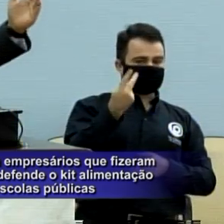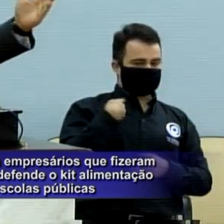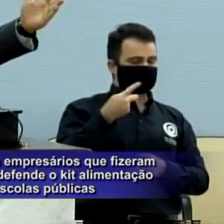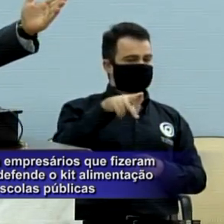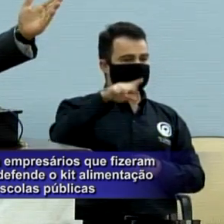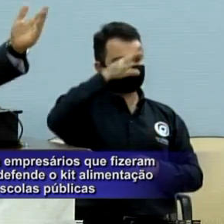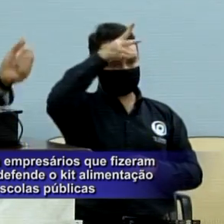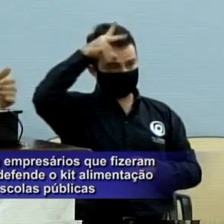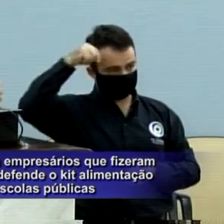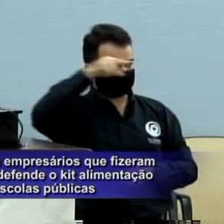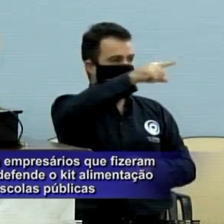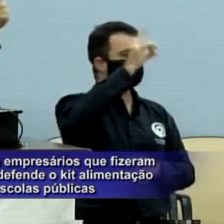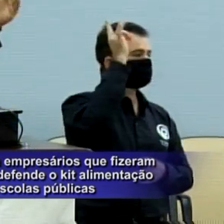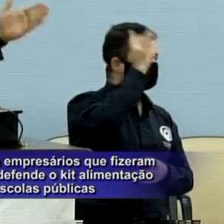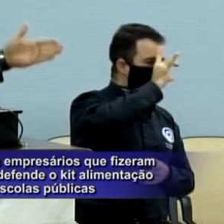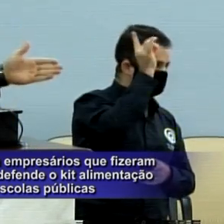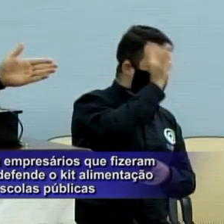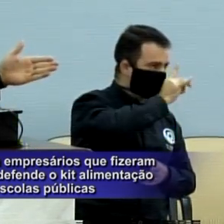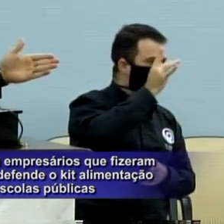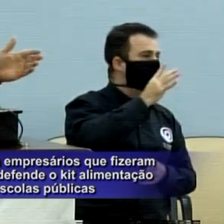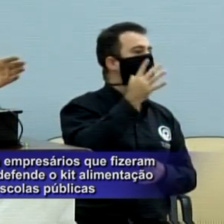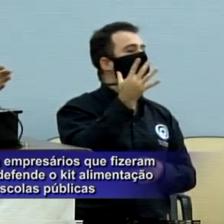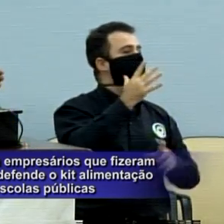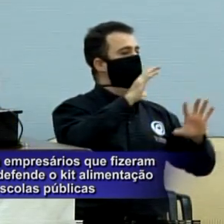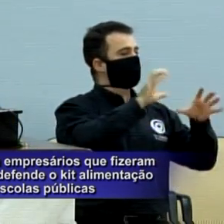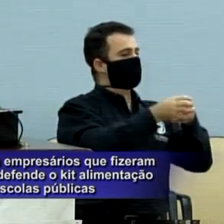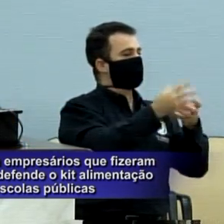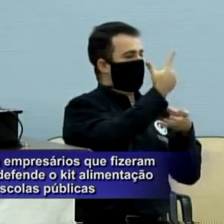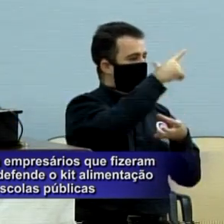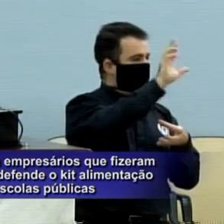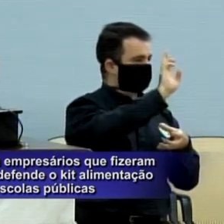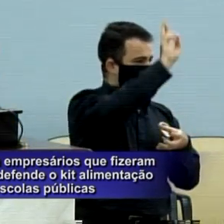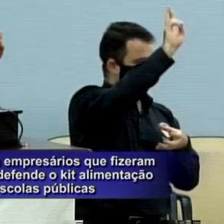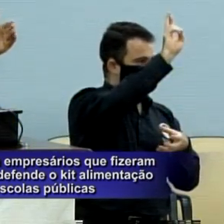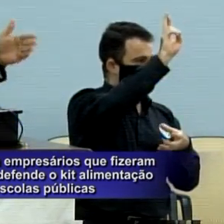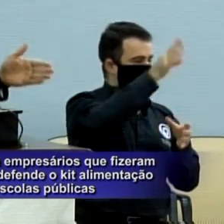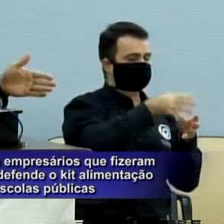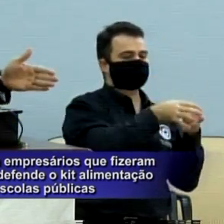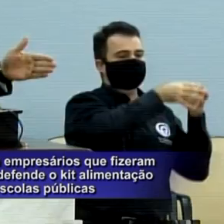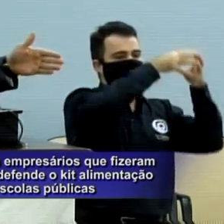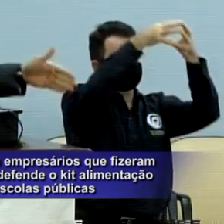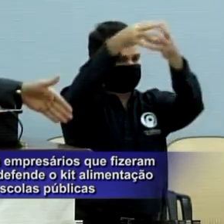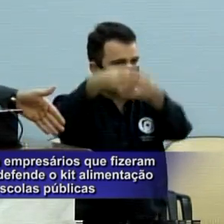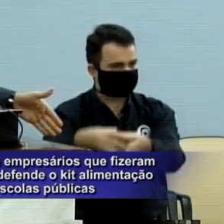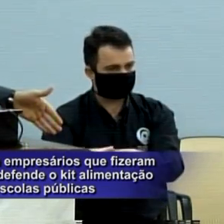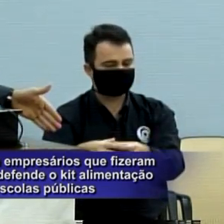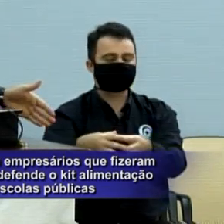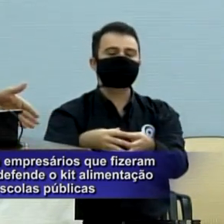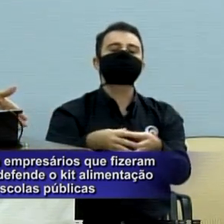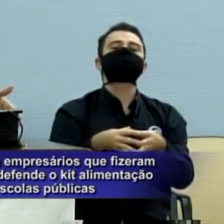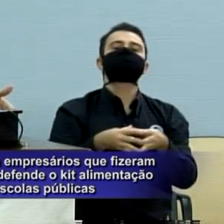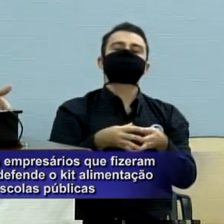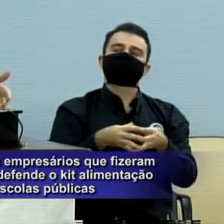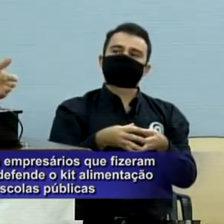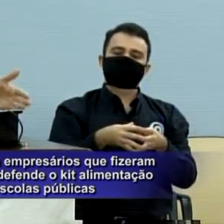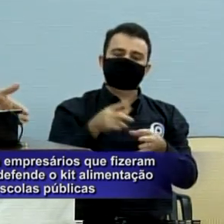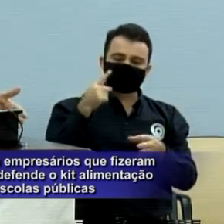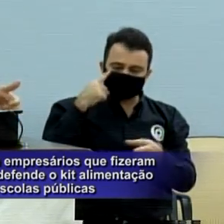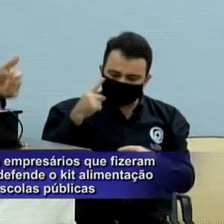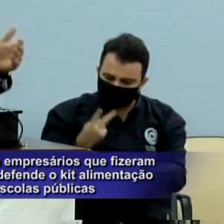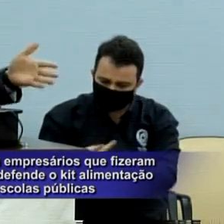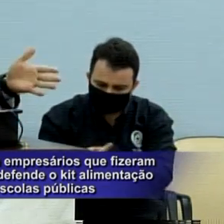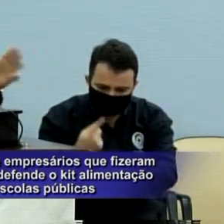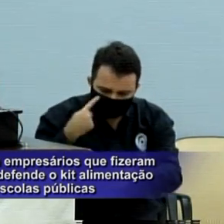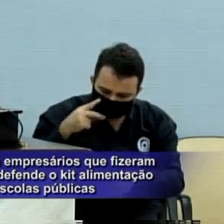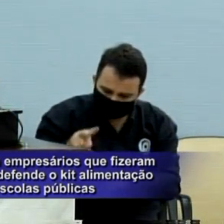juntos, o vereador Bruno Moura em outra frente, no dia que fomos em loco, constatamos